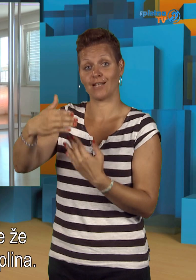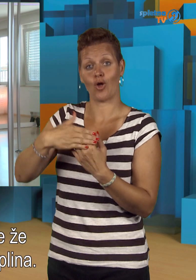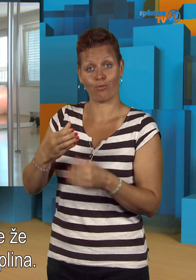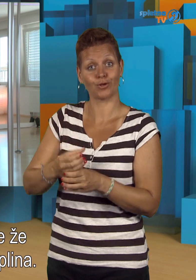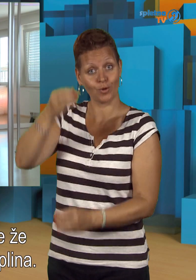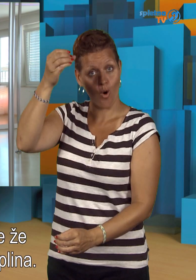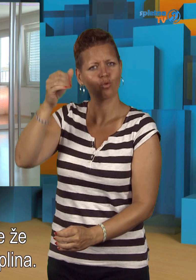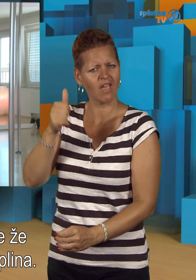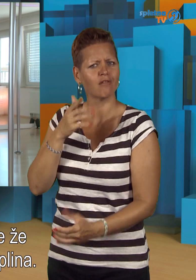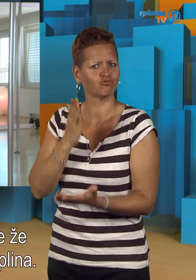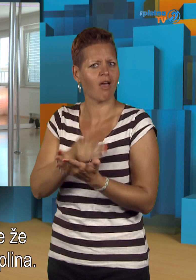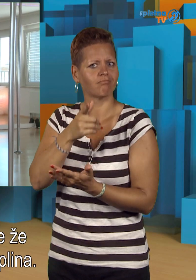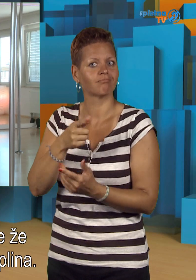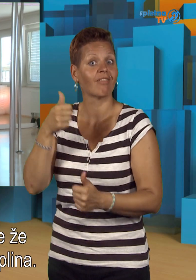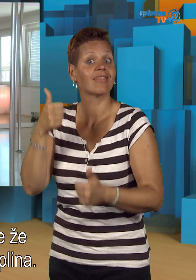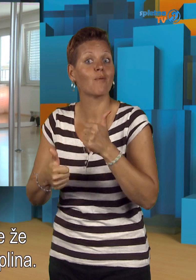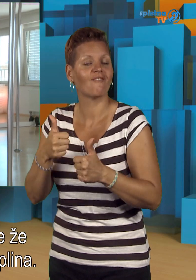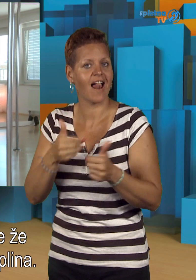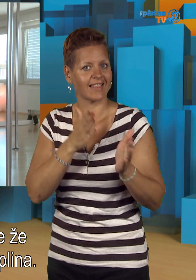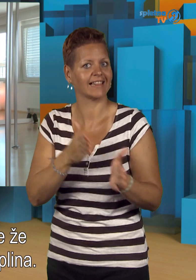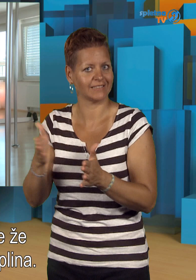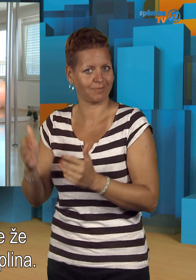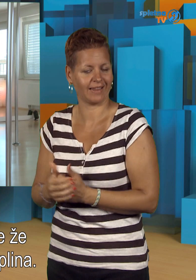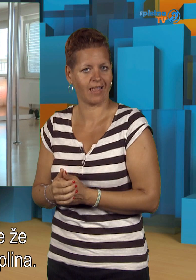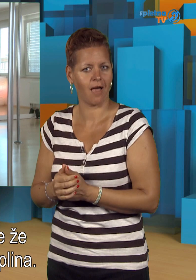Ples ob drogu je že tekmovalna disciplina.